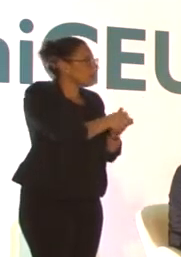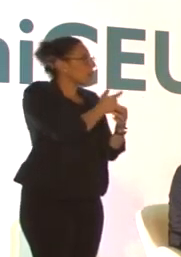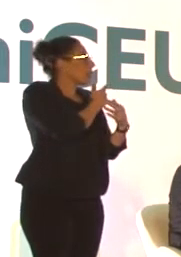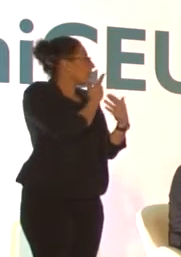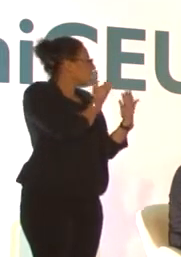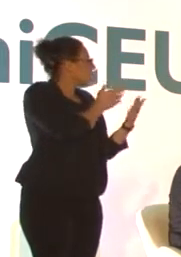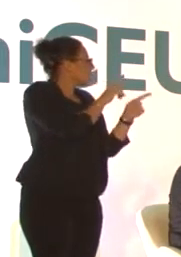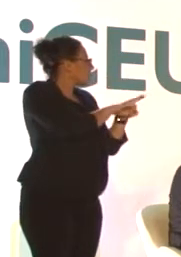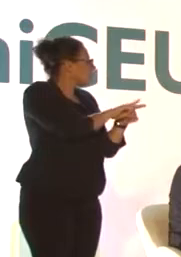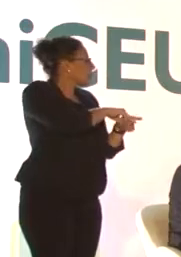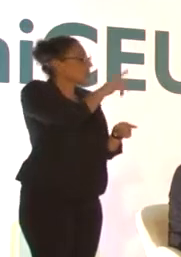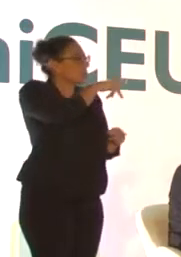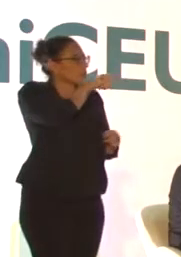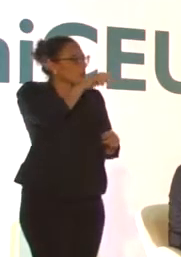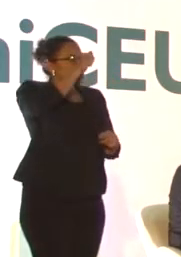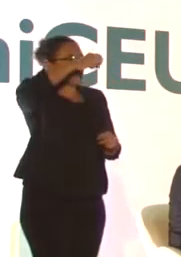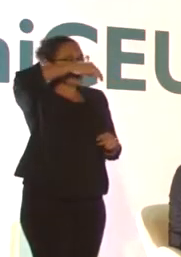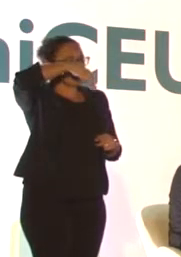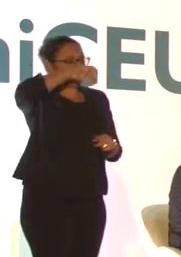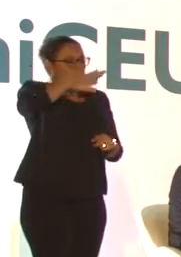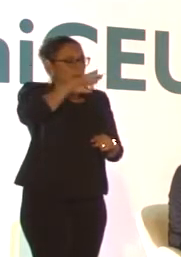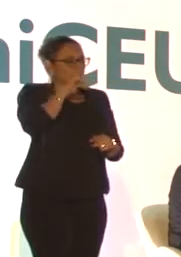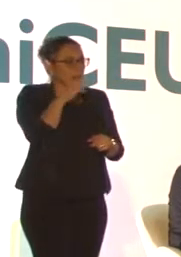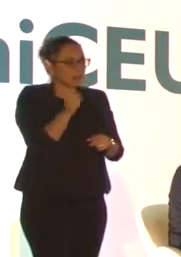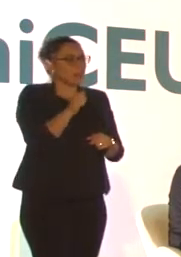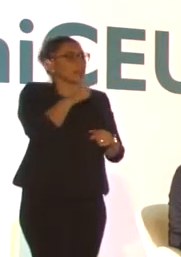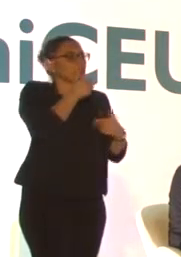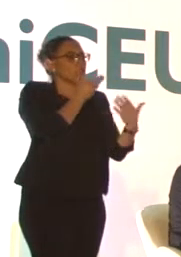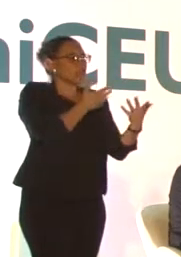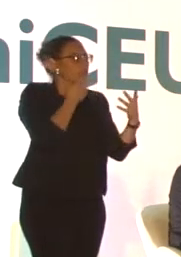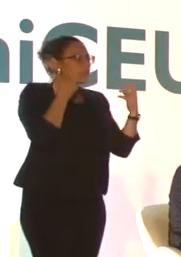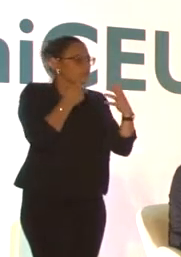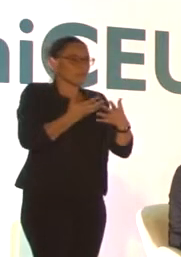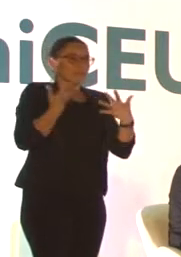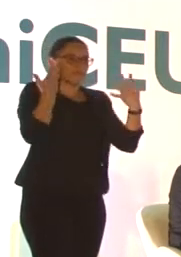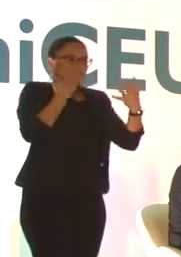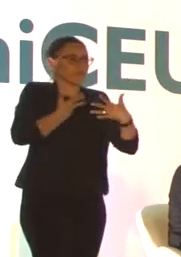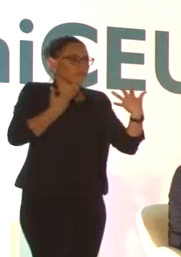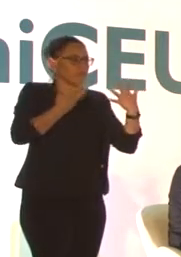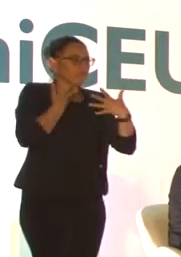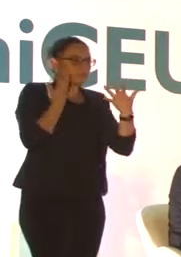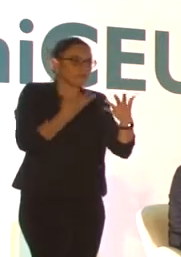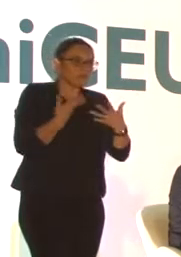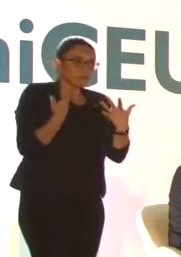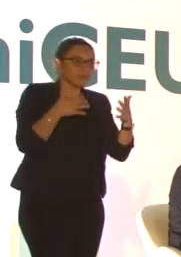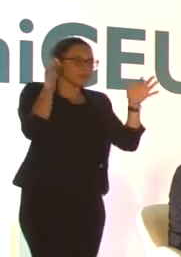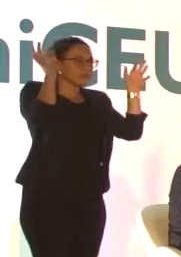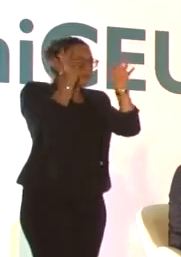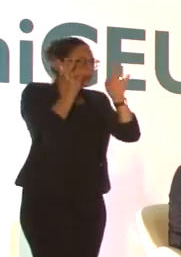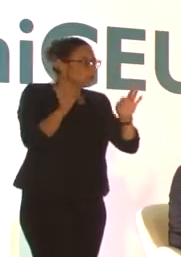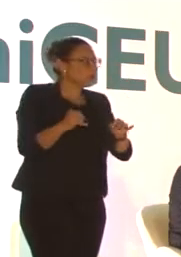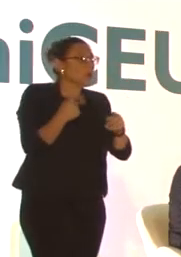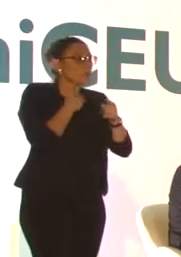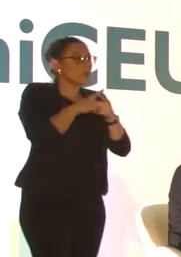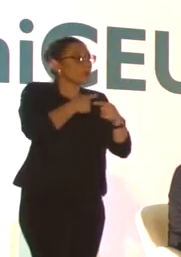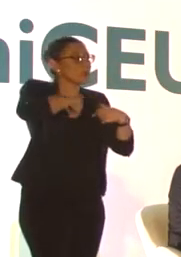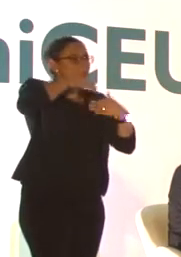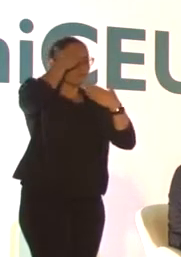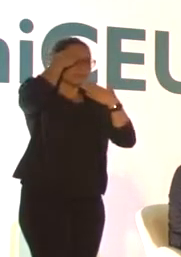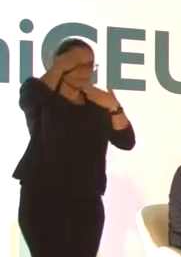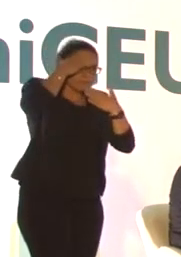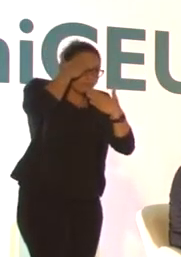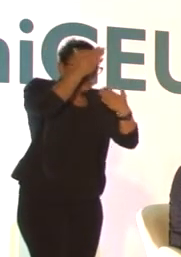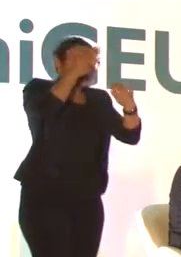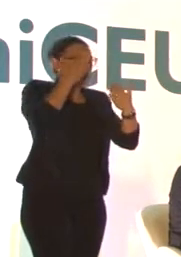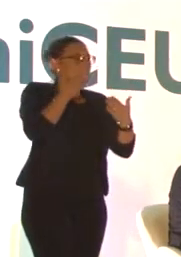com a professora Maria de Lourdes, da nossa alegria e dizer que somos muito gratos pelo